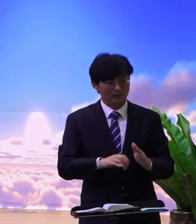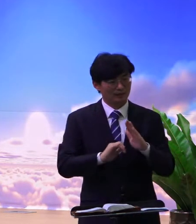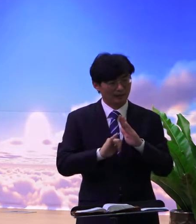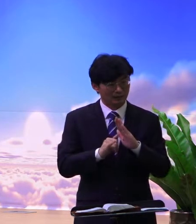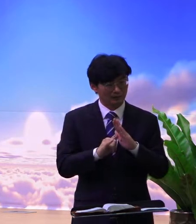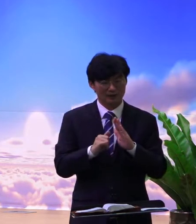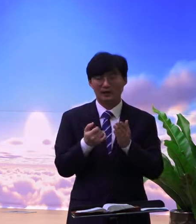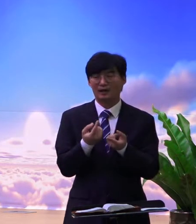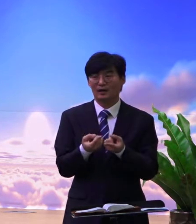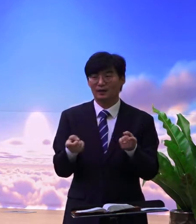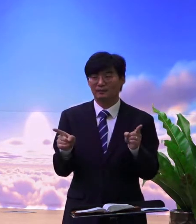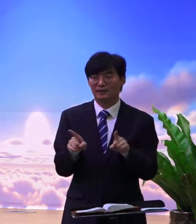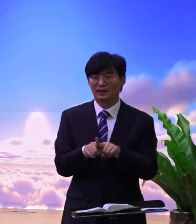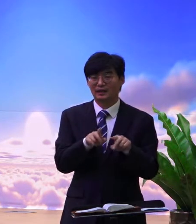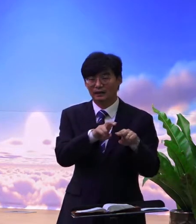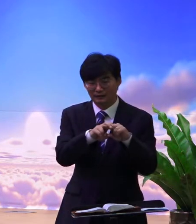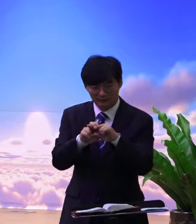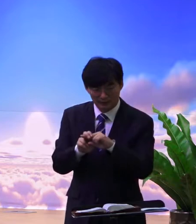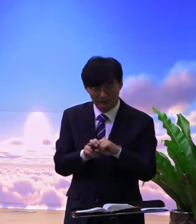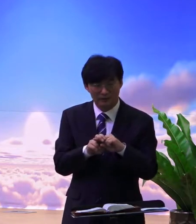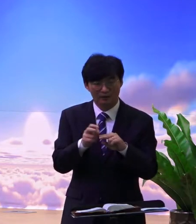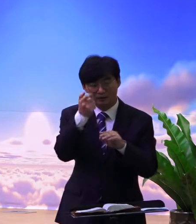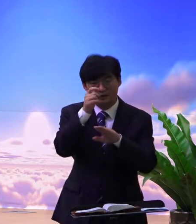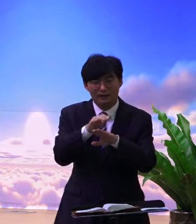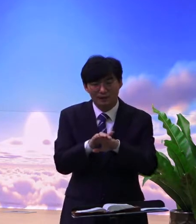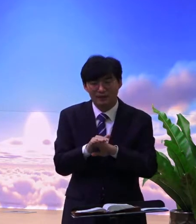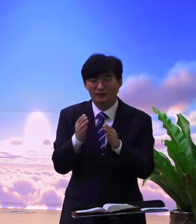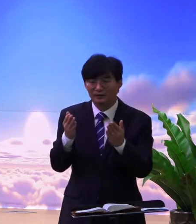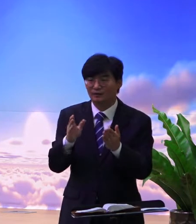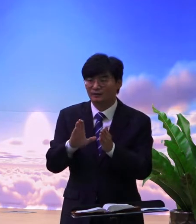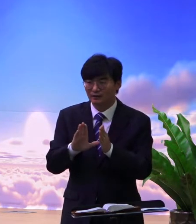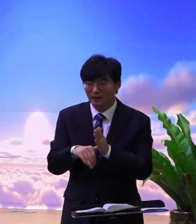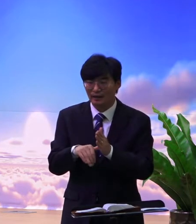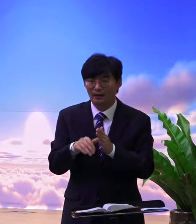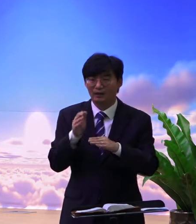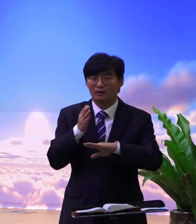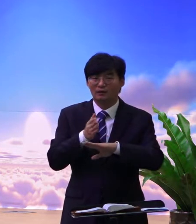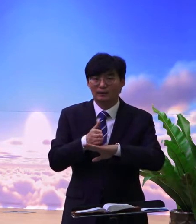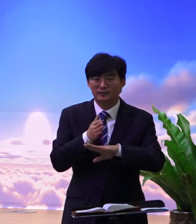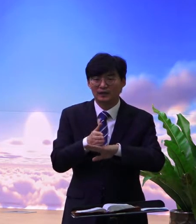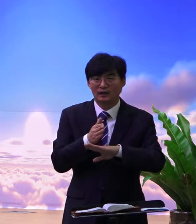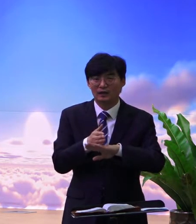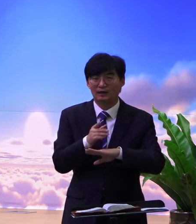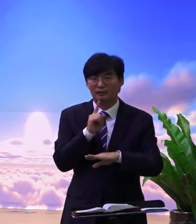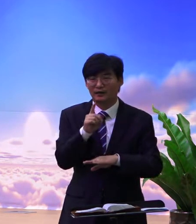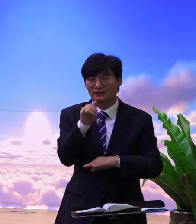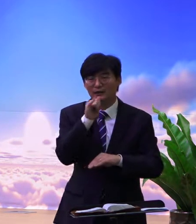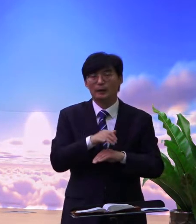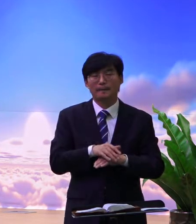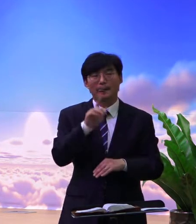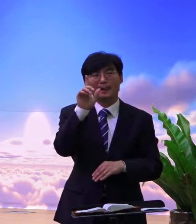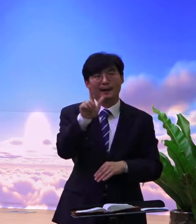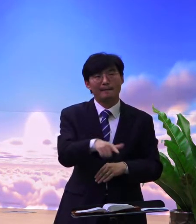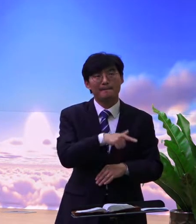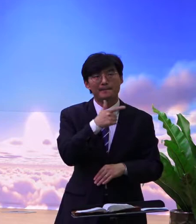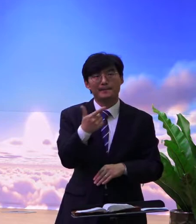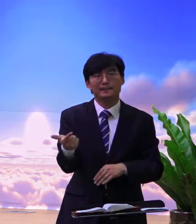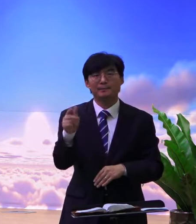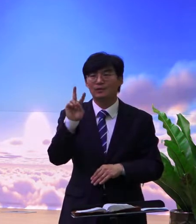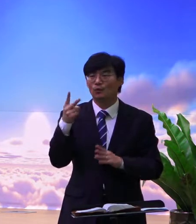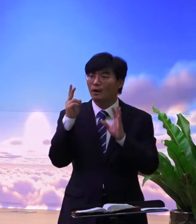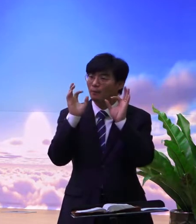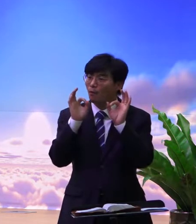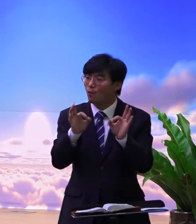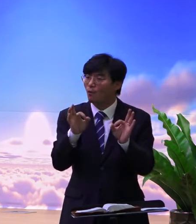예배하잖아요. 감사를 고백하며 예배하는데 하루 다 살고 사람 그 하루를 돌아볼 때 감사한